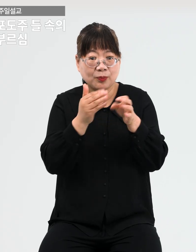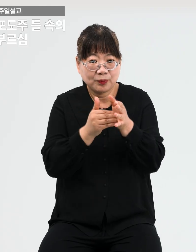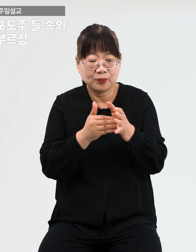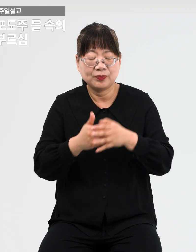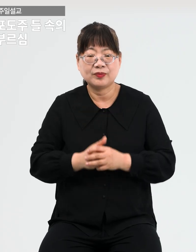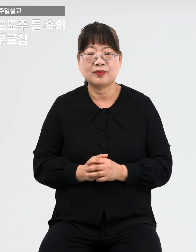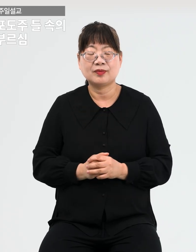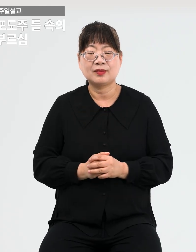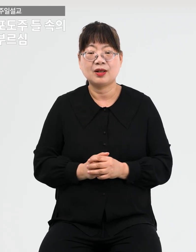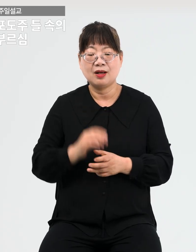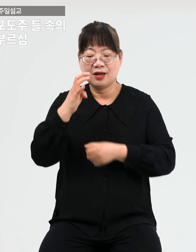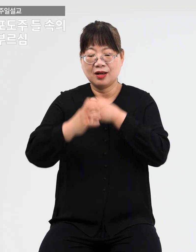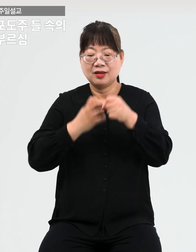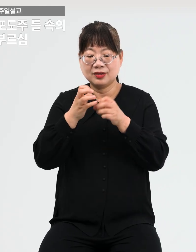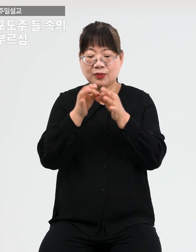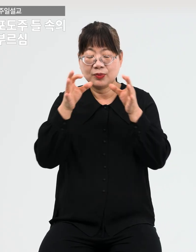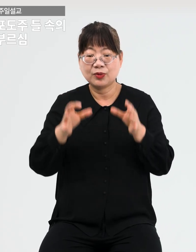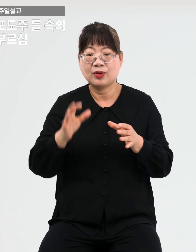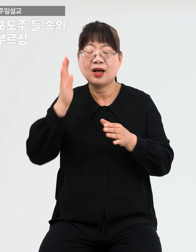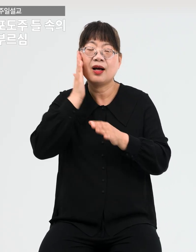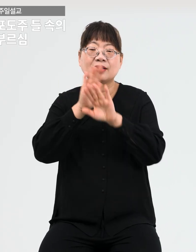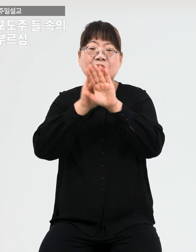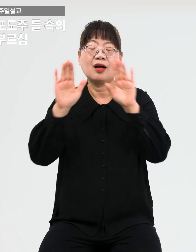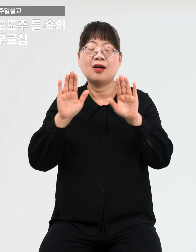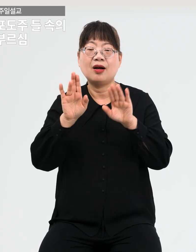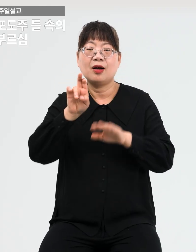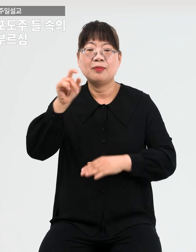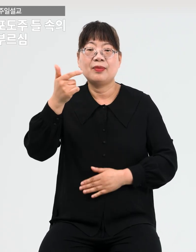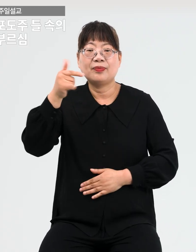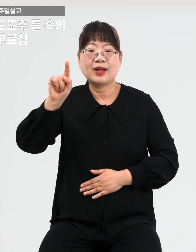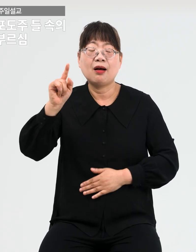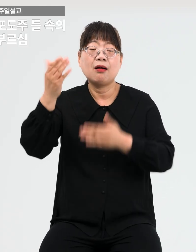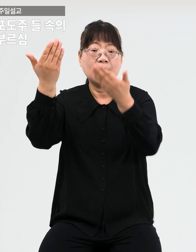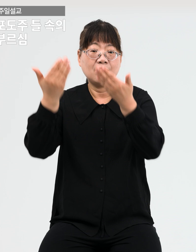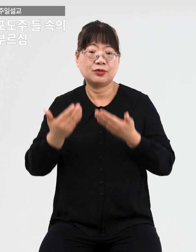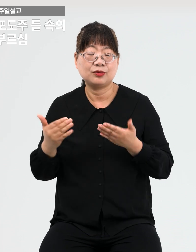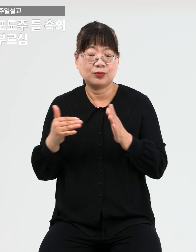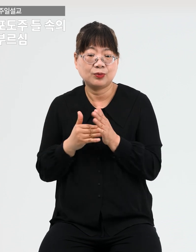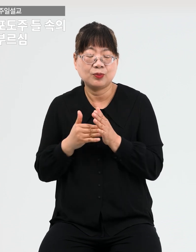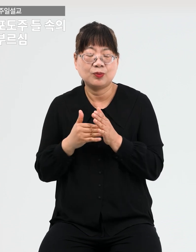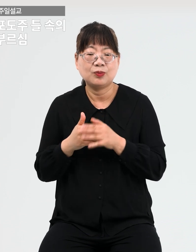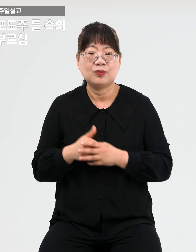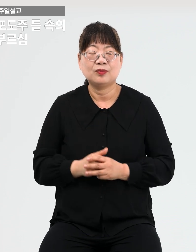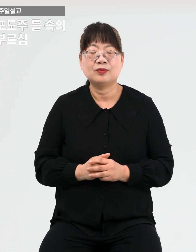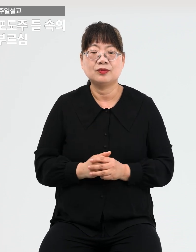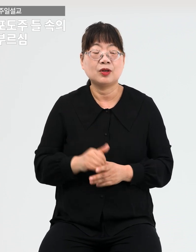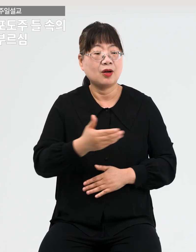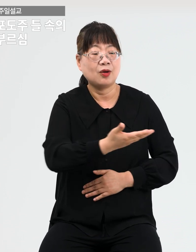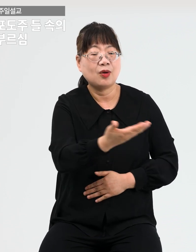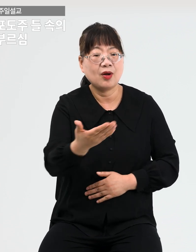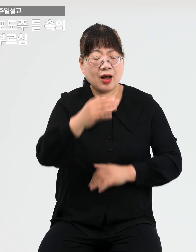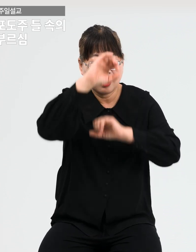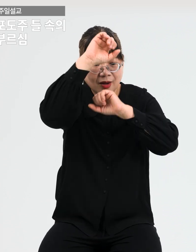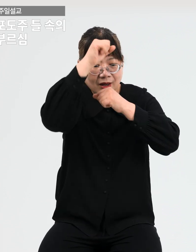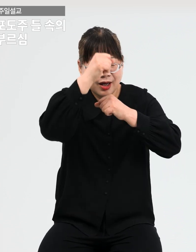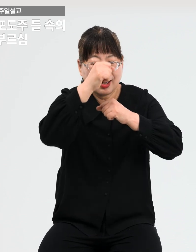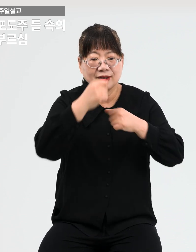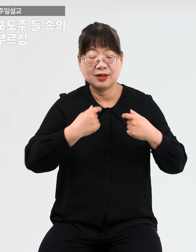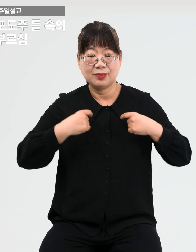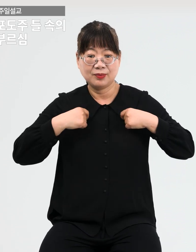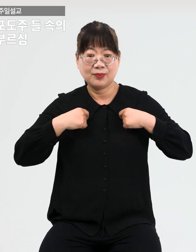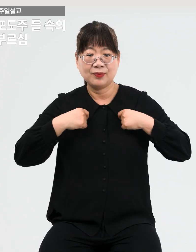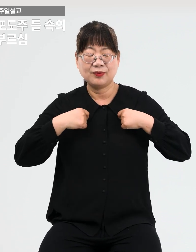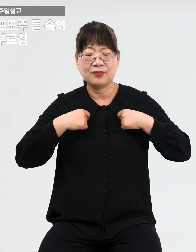그리고 40년 동안을 하늘에서 만나를 내리게 하셨고 너희들의 발이